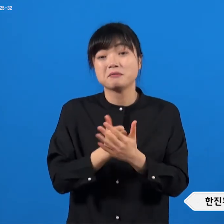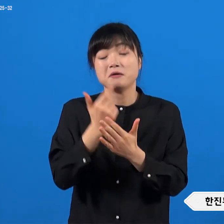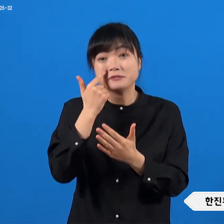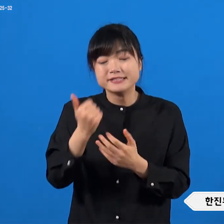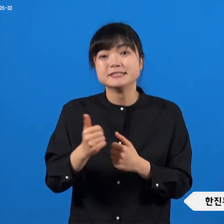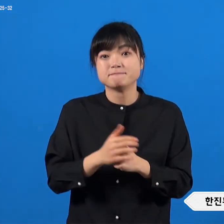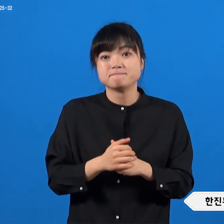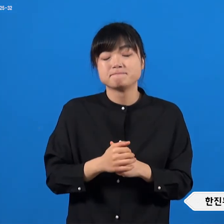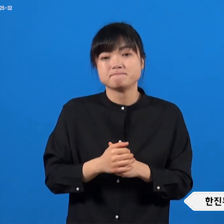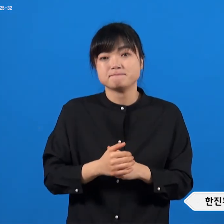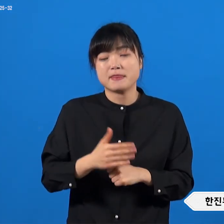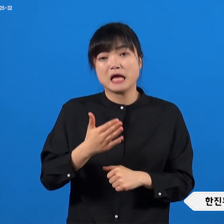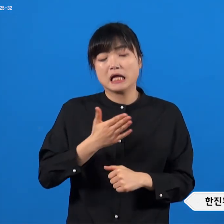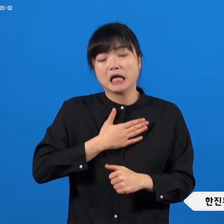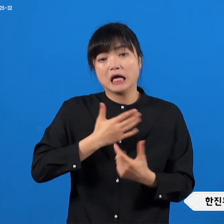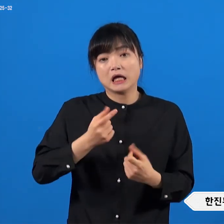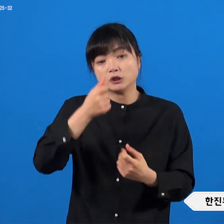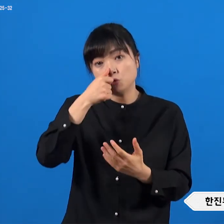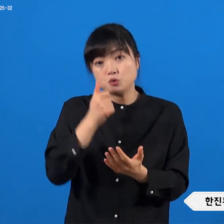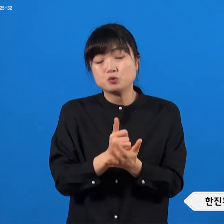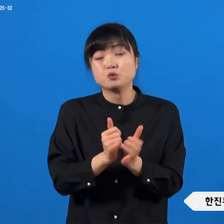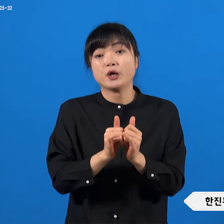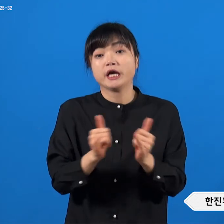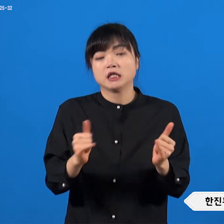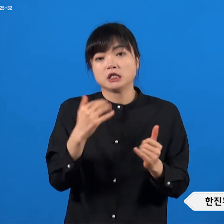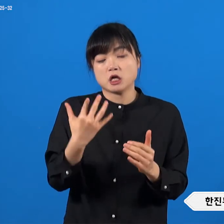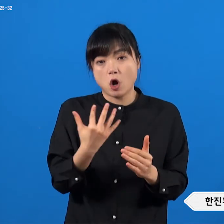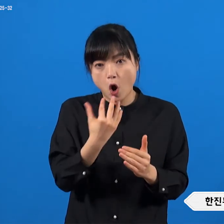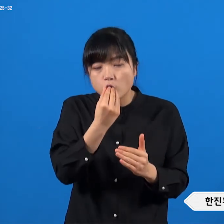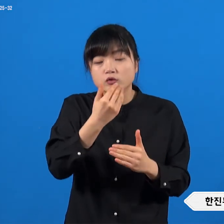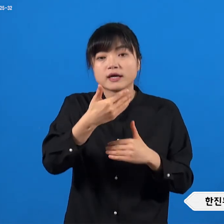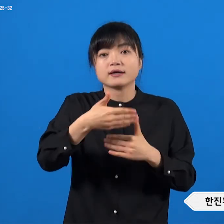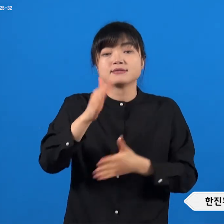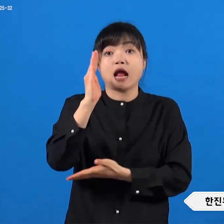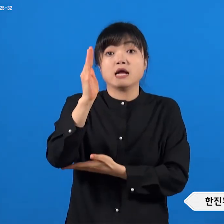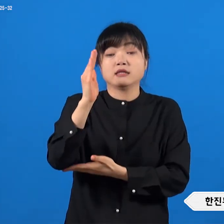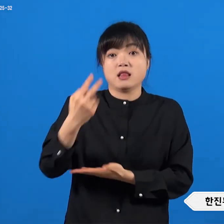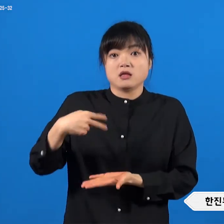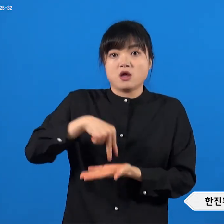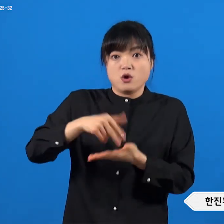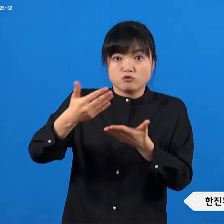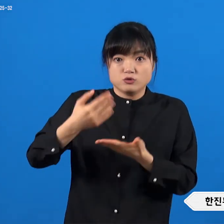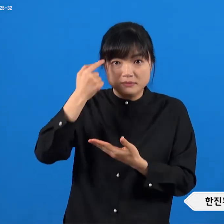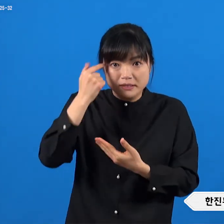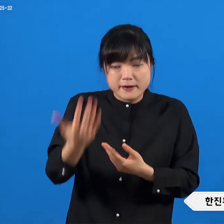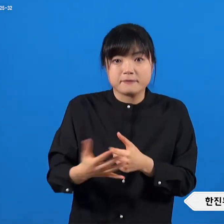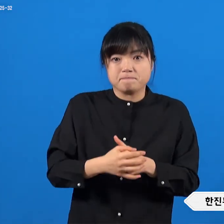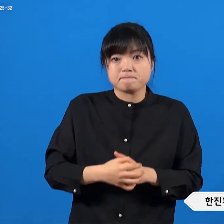아버지, 나 같은 것이 뭐라고 이 거룩한 강단에 세워주십니까?